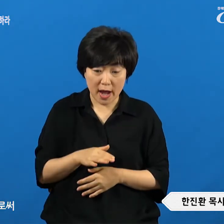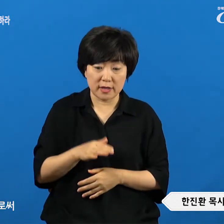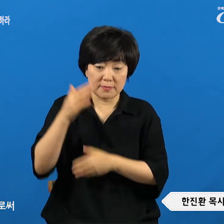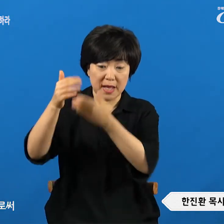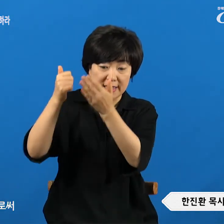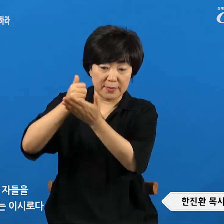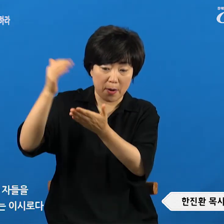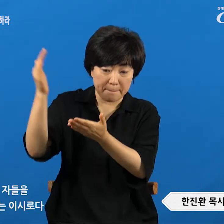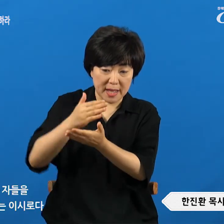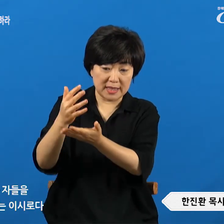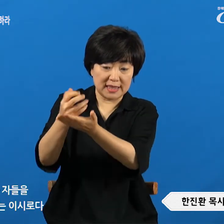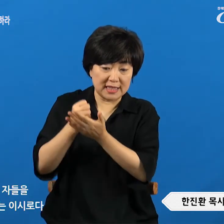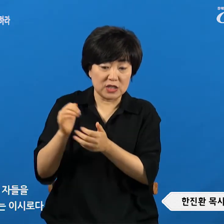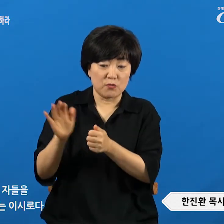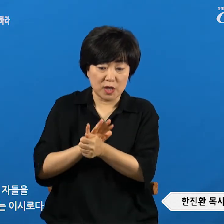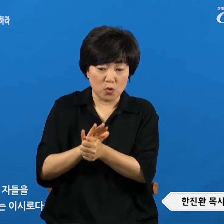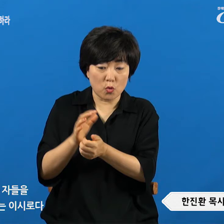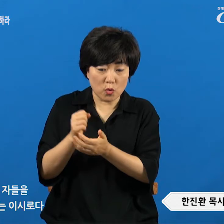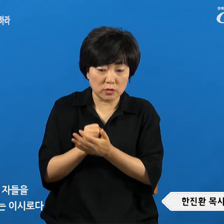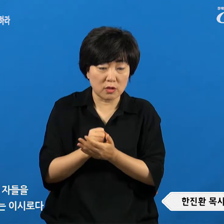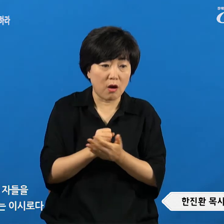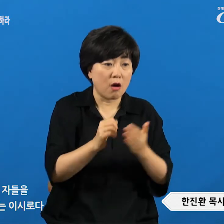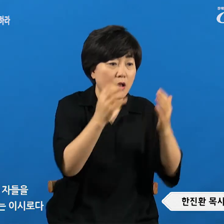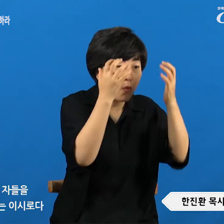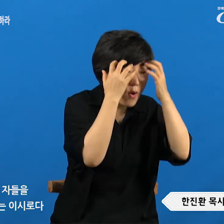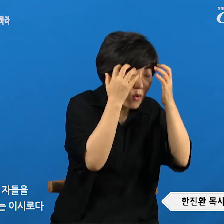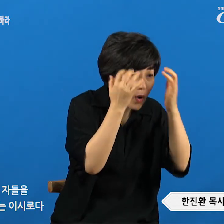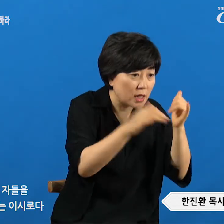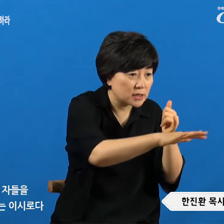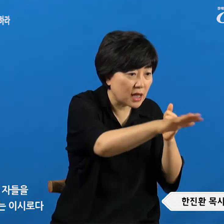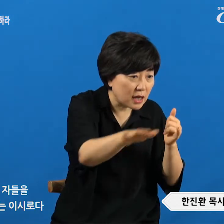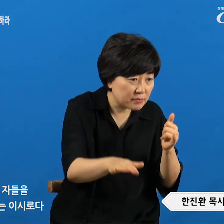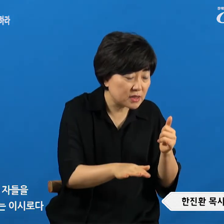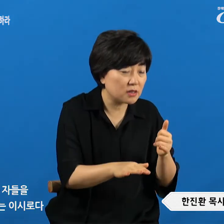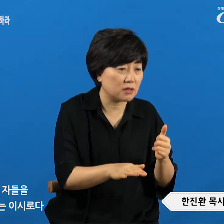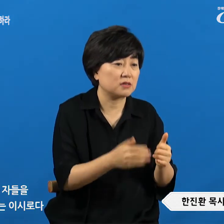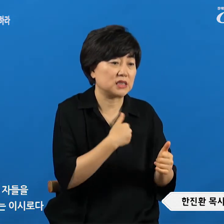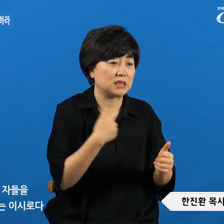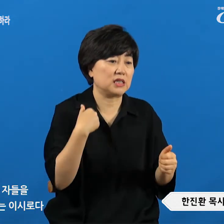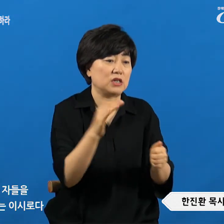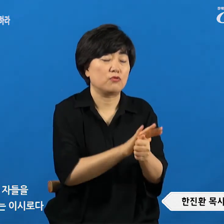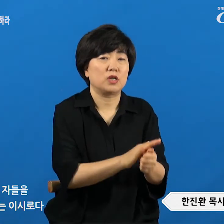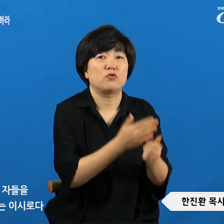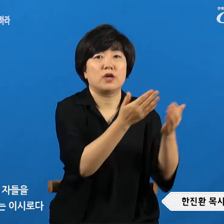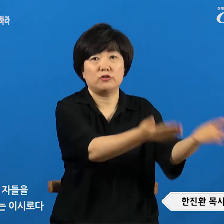받는 위로로서 모든 환난 중에 있는 자들을 능히 위로하게 하시는 이시로다.